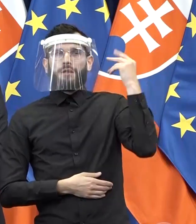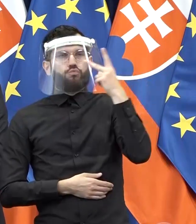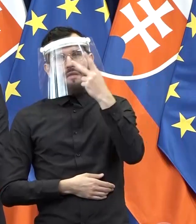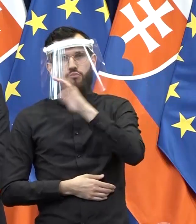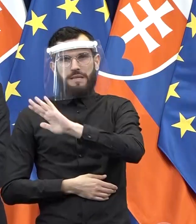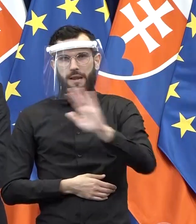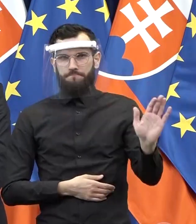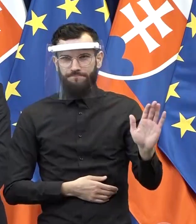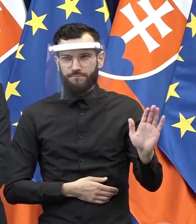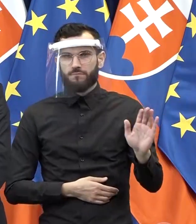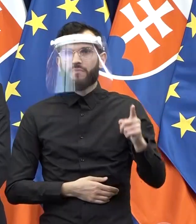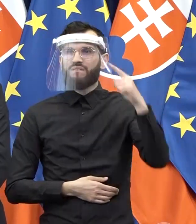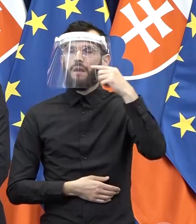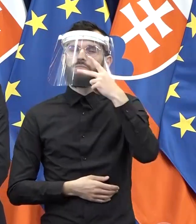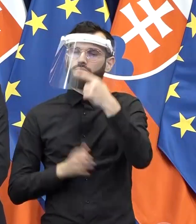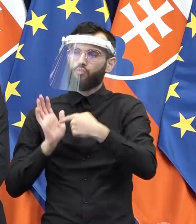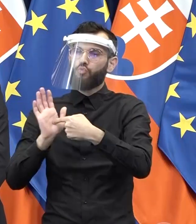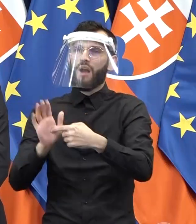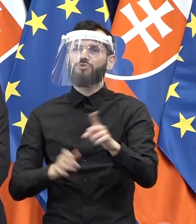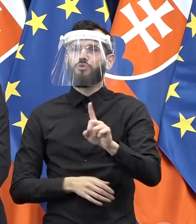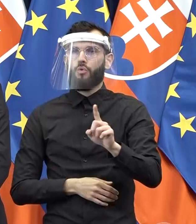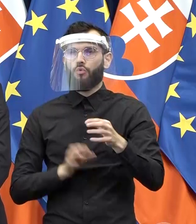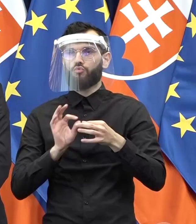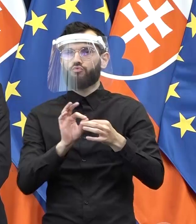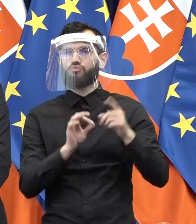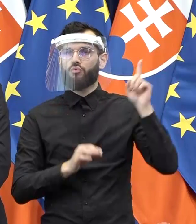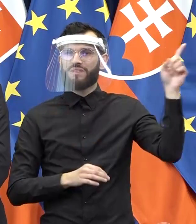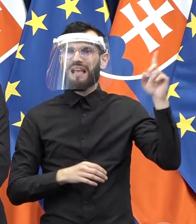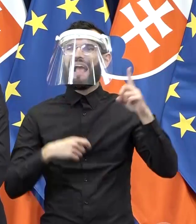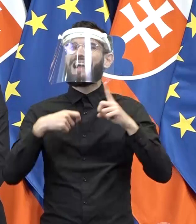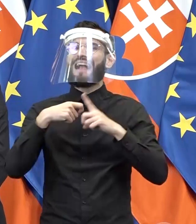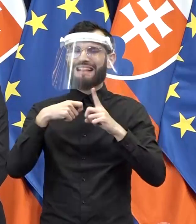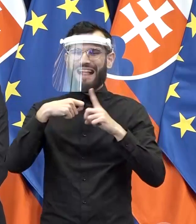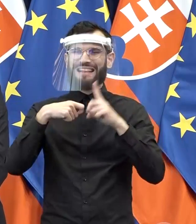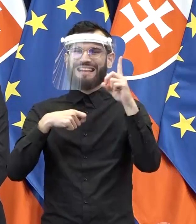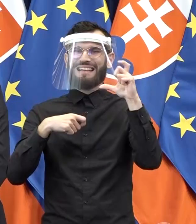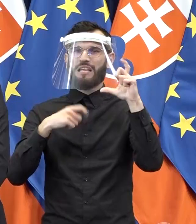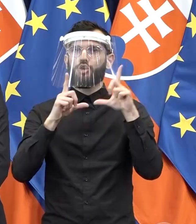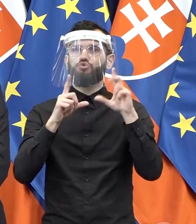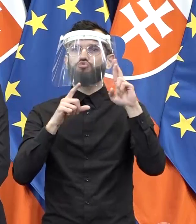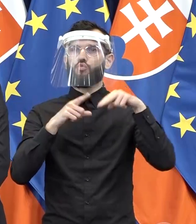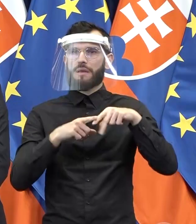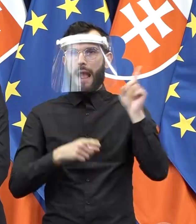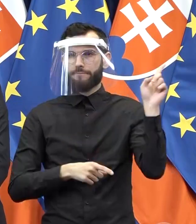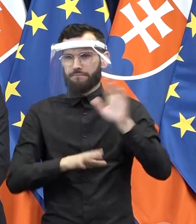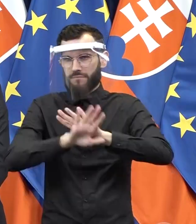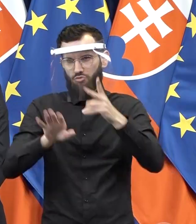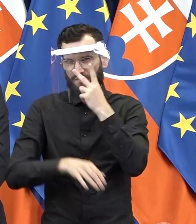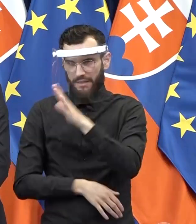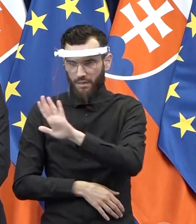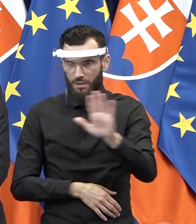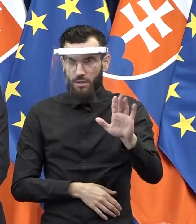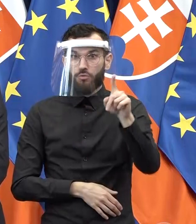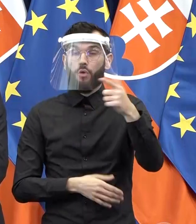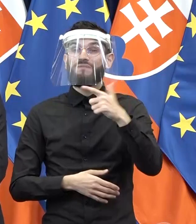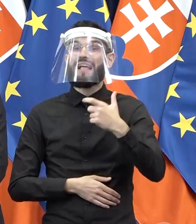vizitkou toho, ako to doteraz fungovalo, je príbeh okolo pána Kajetana Kičuru. Myslím si, že to je slušná bodka za 12